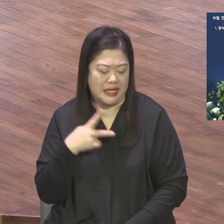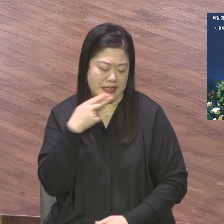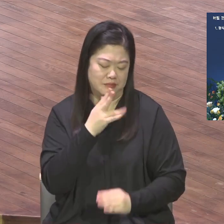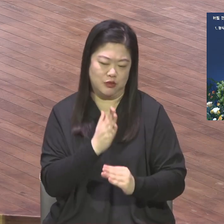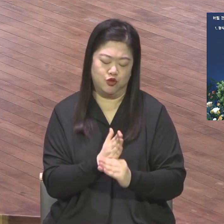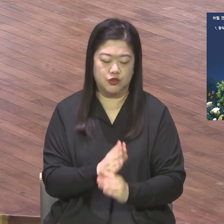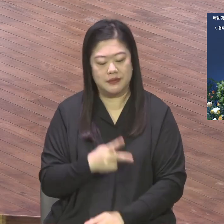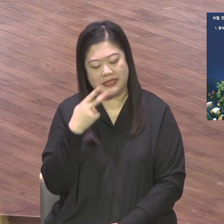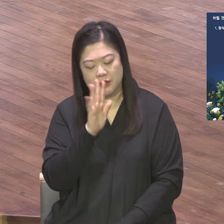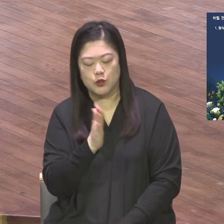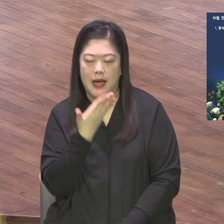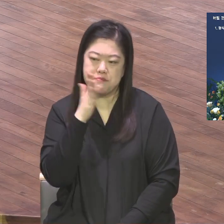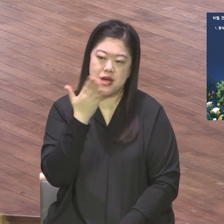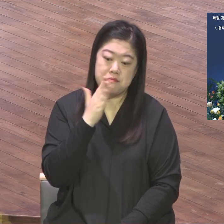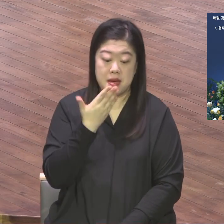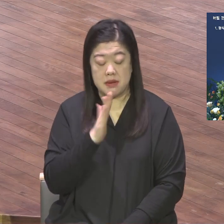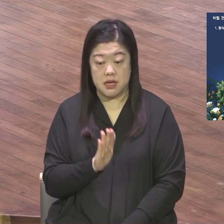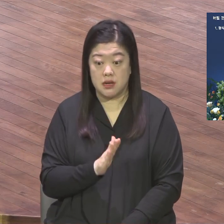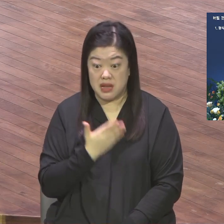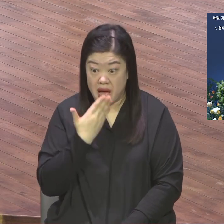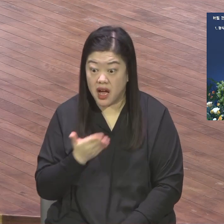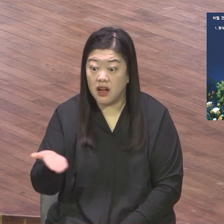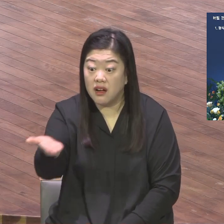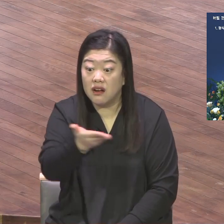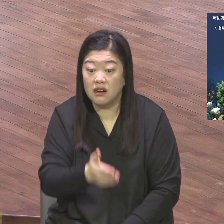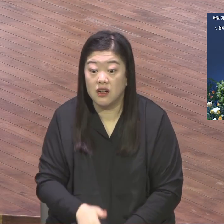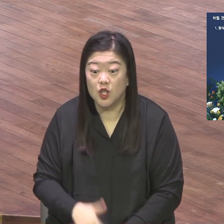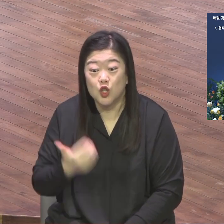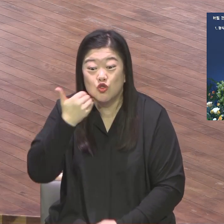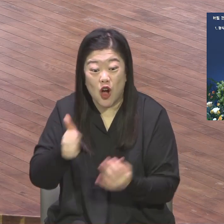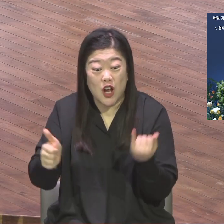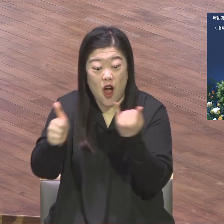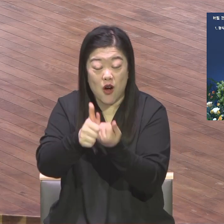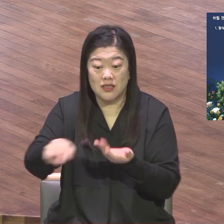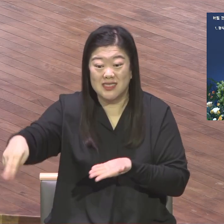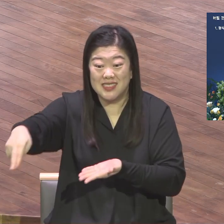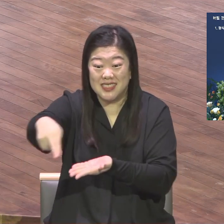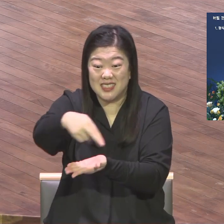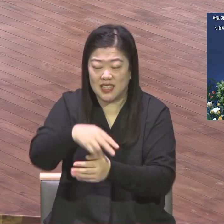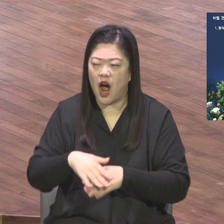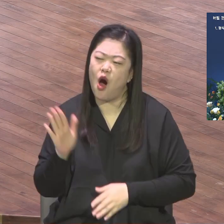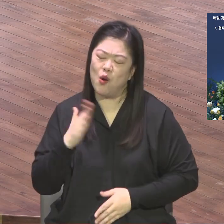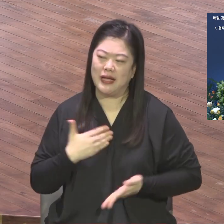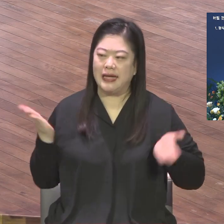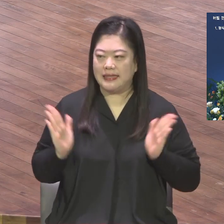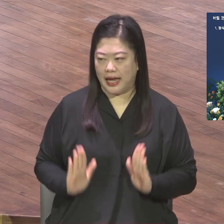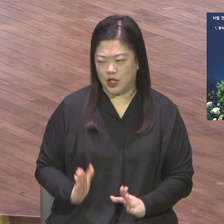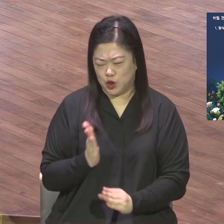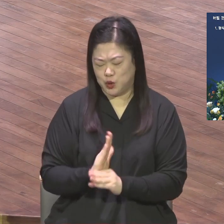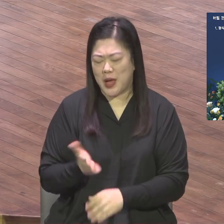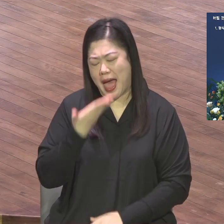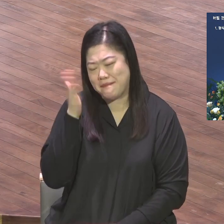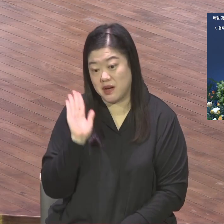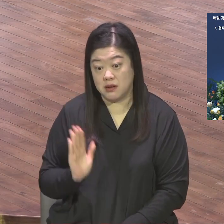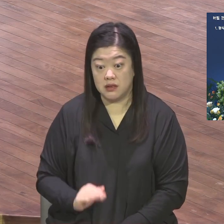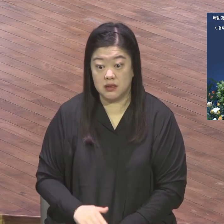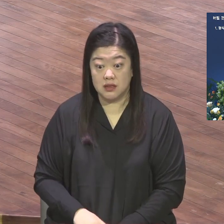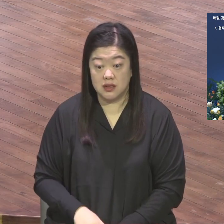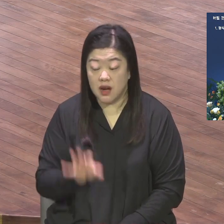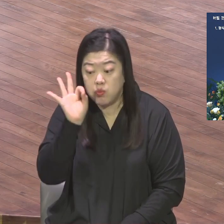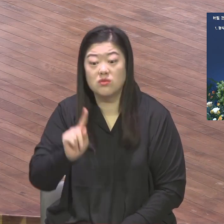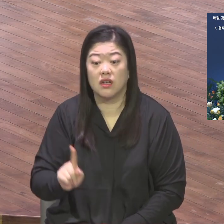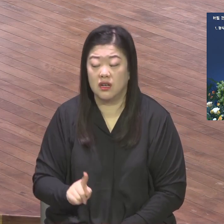어떻게 그때 금식하겠냐? 여러분, 잔치집에 가서 안 먹는다고 앉아있으면 꼴보기가 좋겠습니까? 난 금식하고